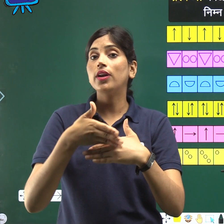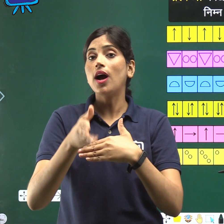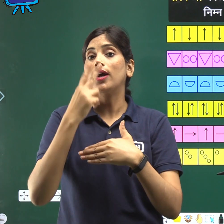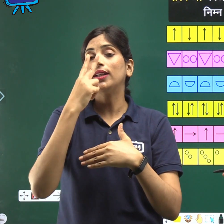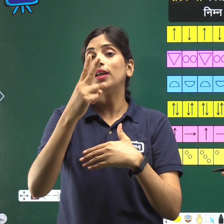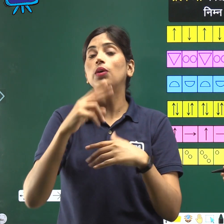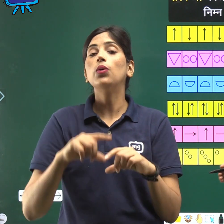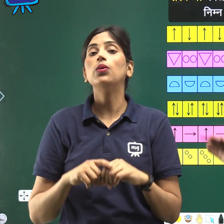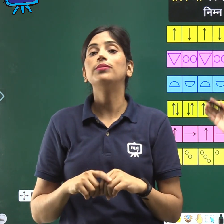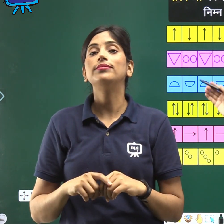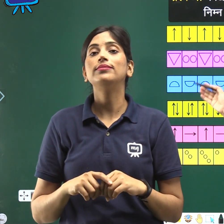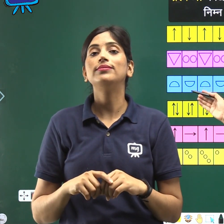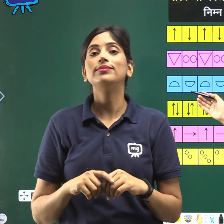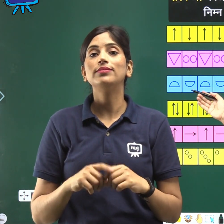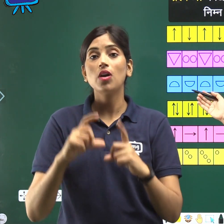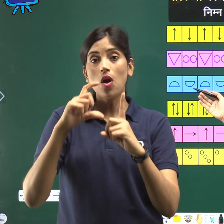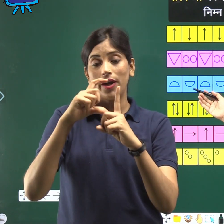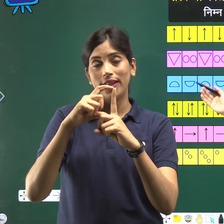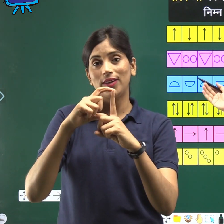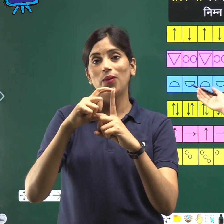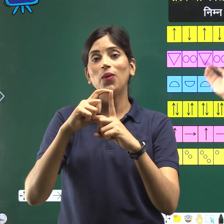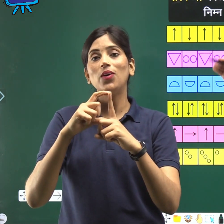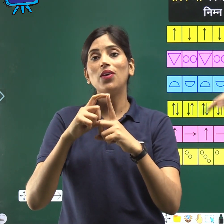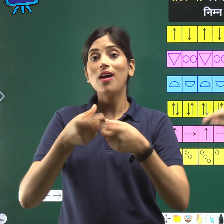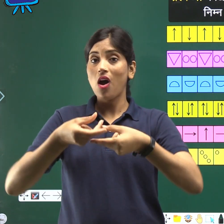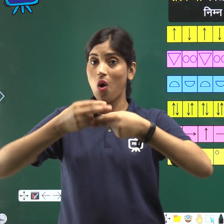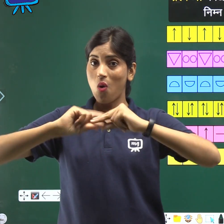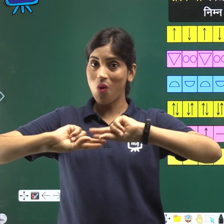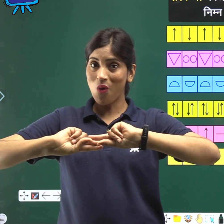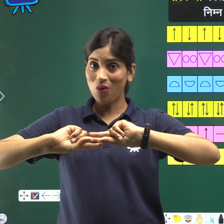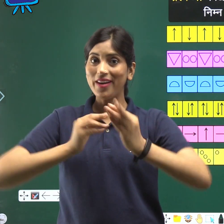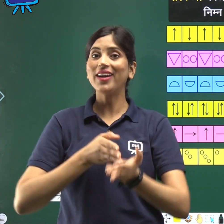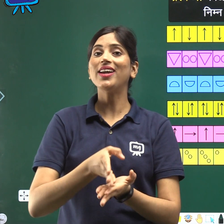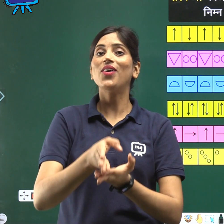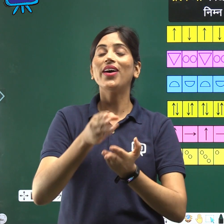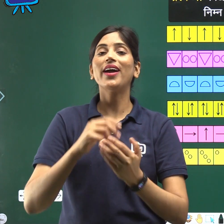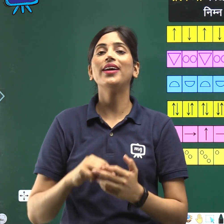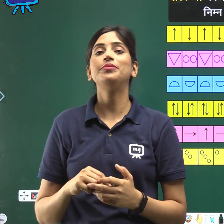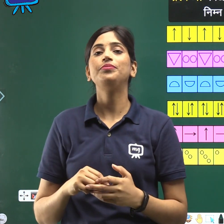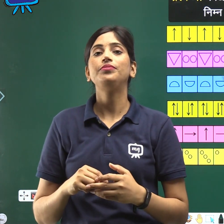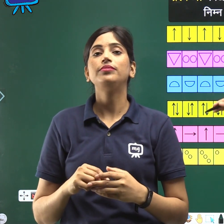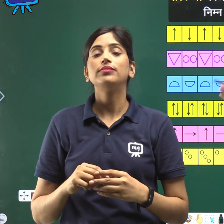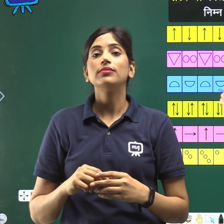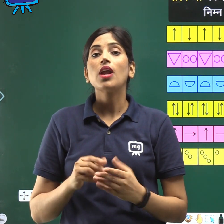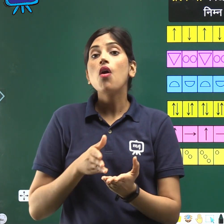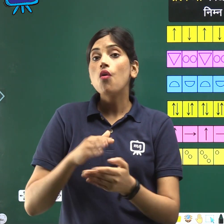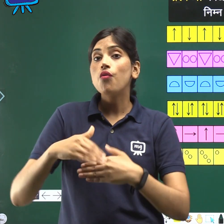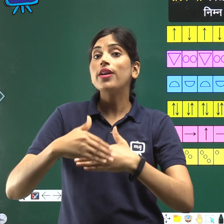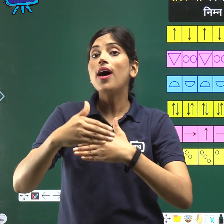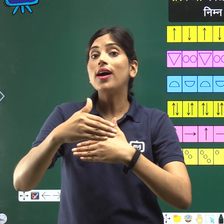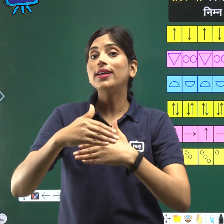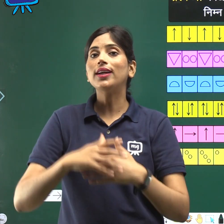देखो, डी को उल्टा किया हुआ है। फिर